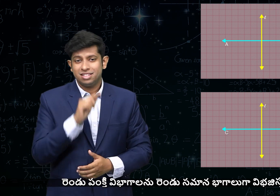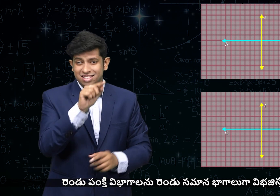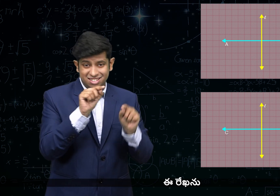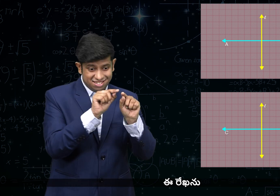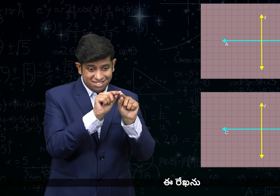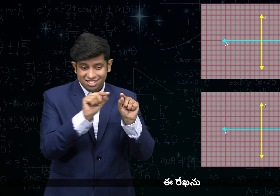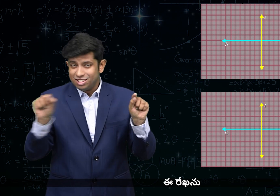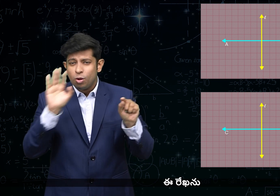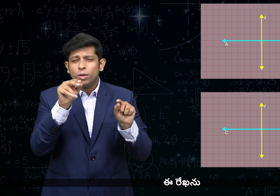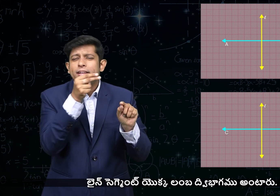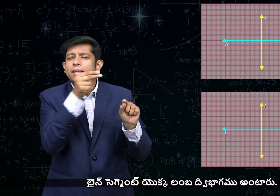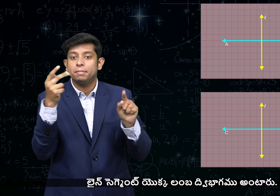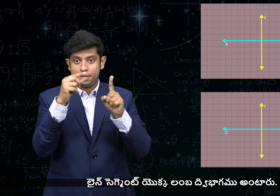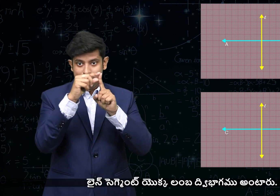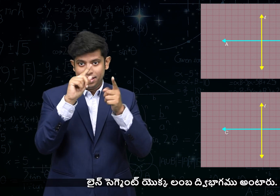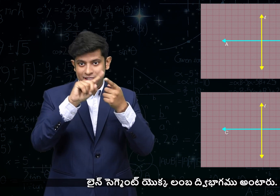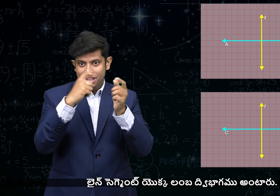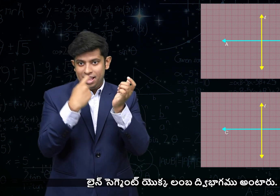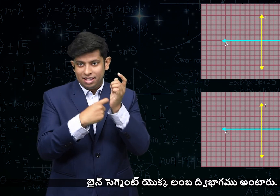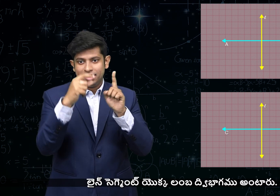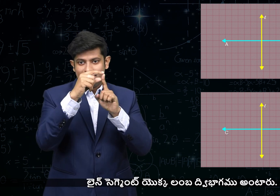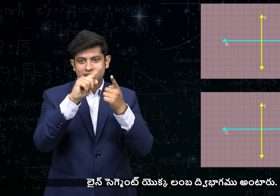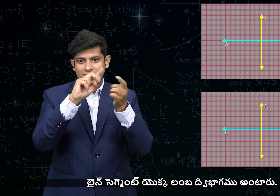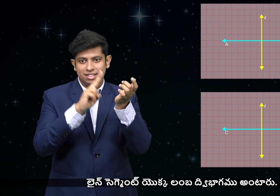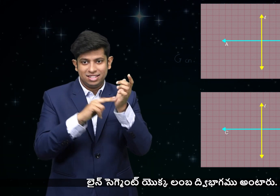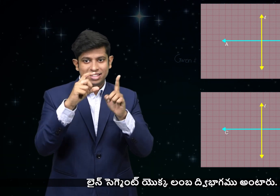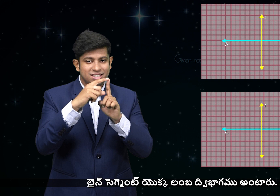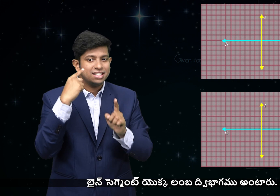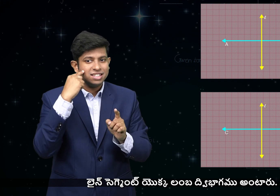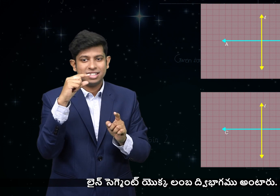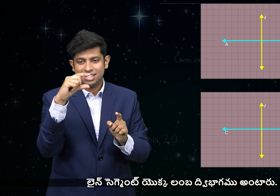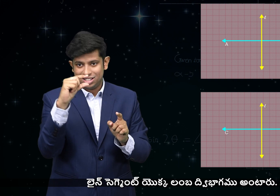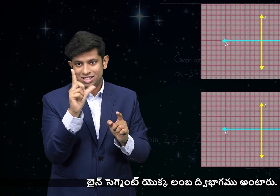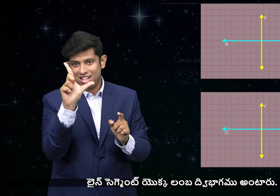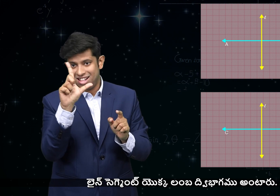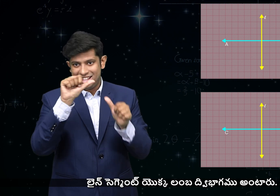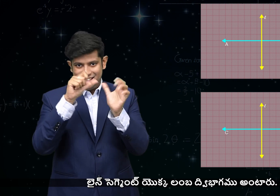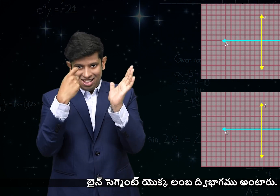ఈ రేఖను లైన్ సెగ్మెంట్ యొక్క లంబ ద్విభాగము అంటారు.